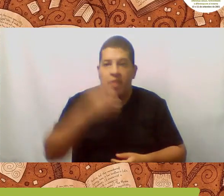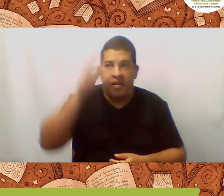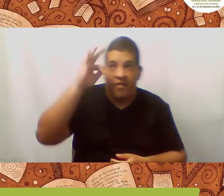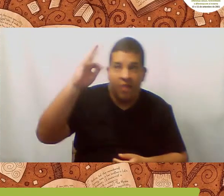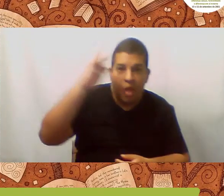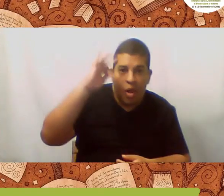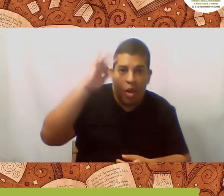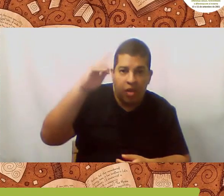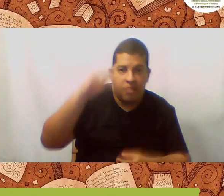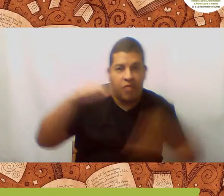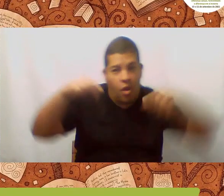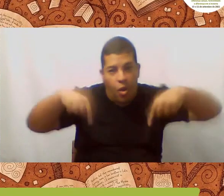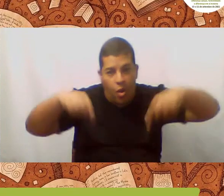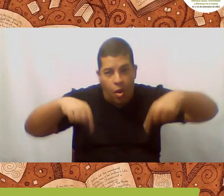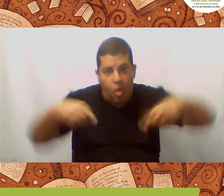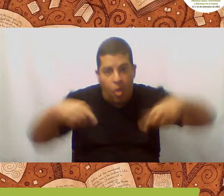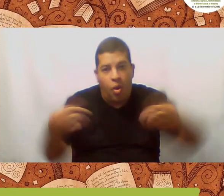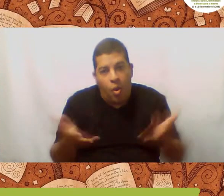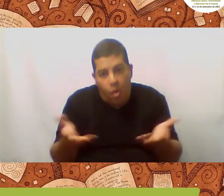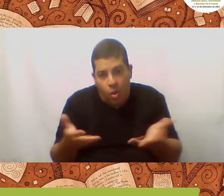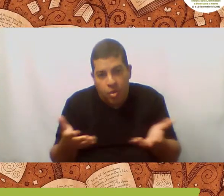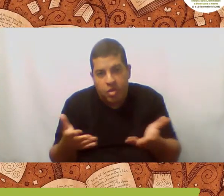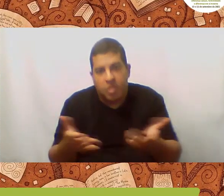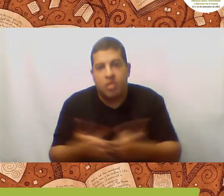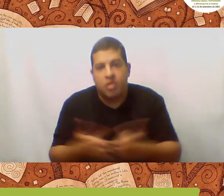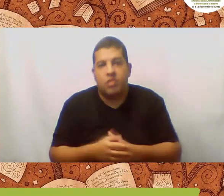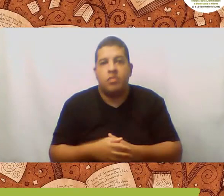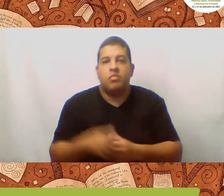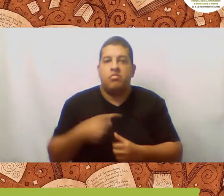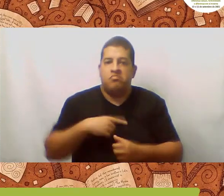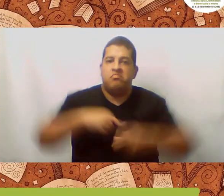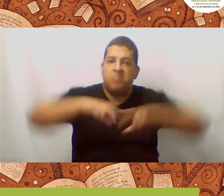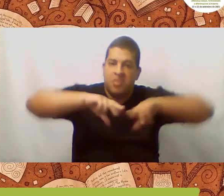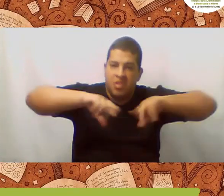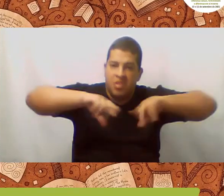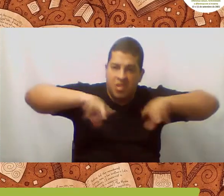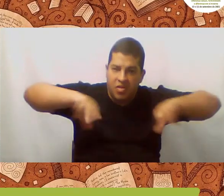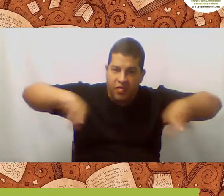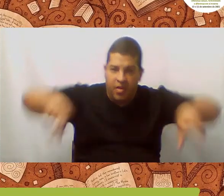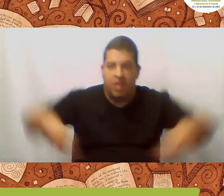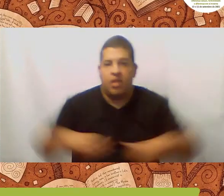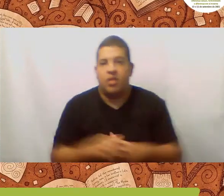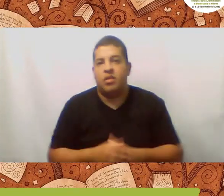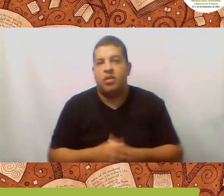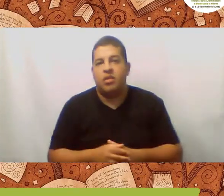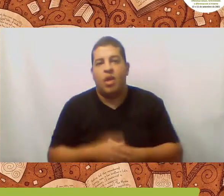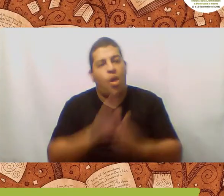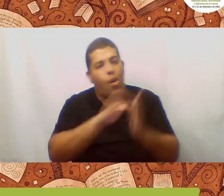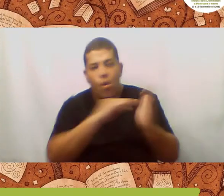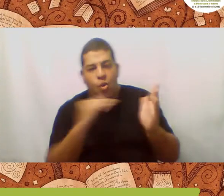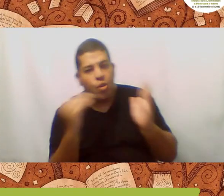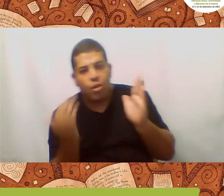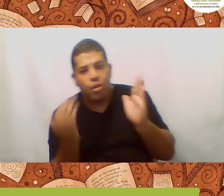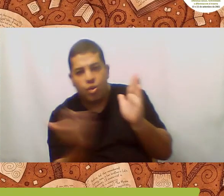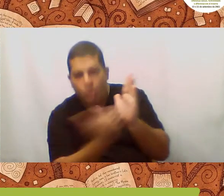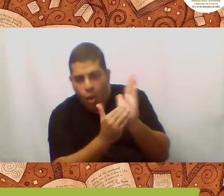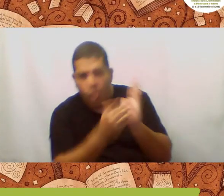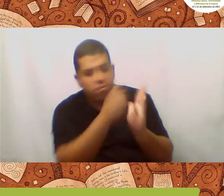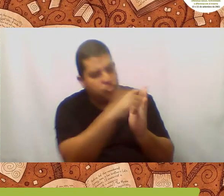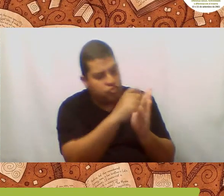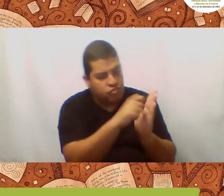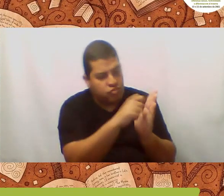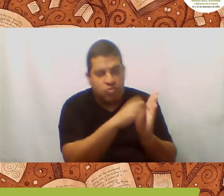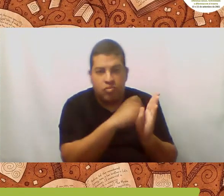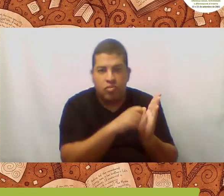modernidade, Kant, Hegel, Comte, né? Todos esses autores deram caução,